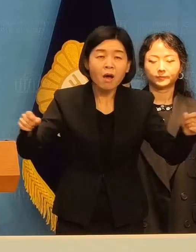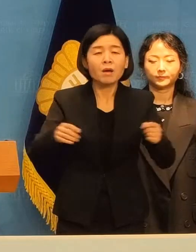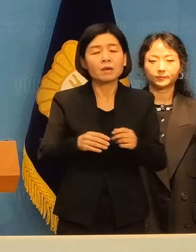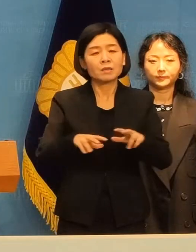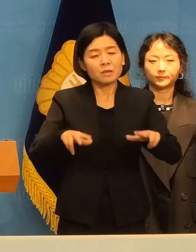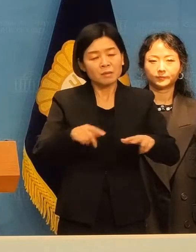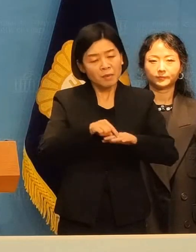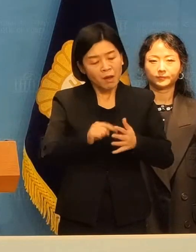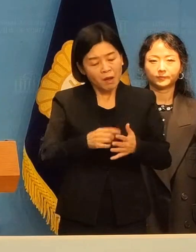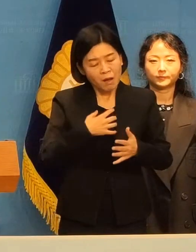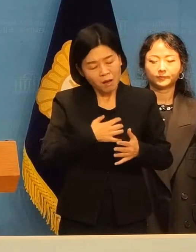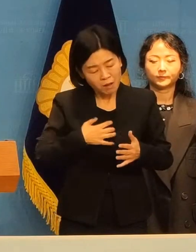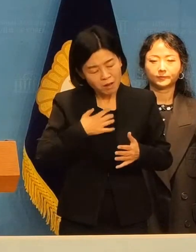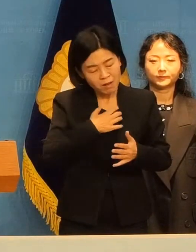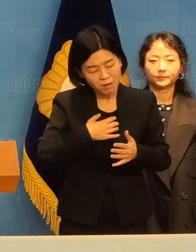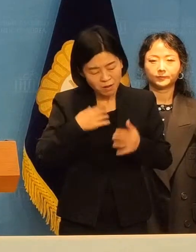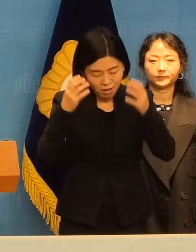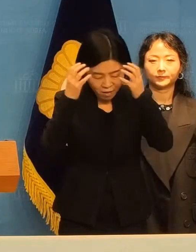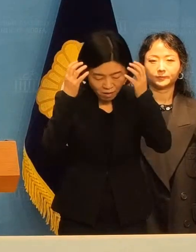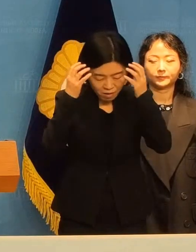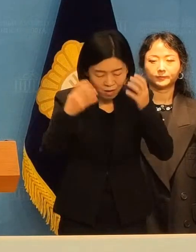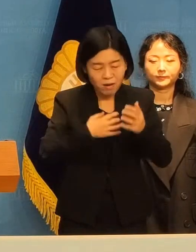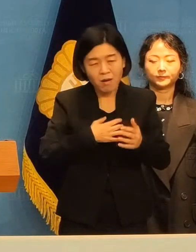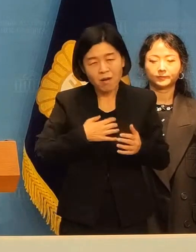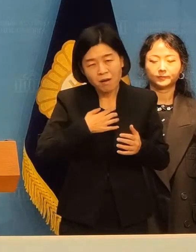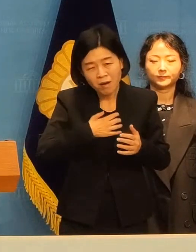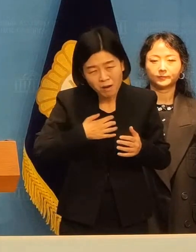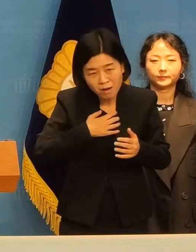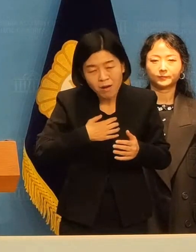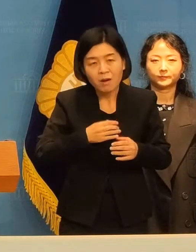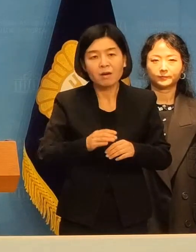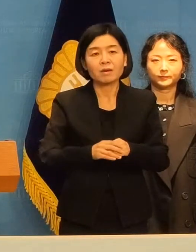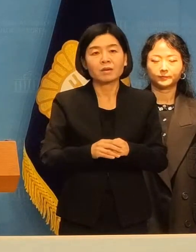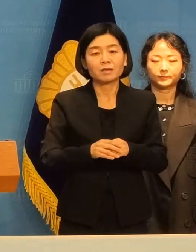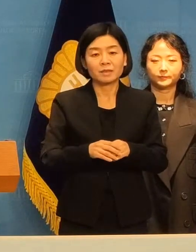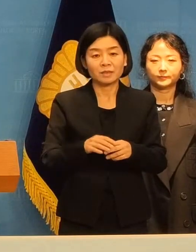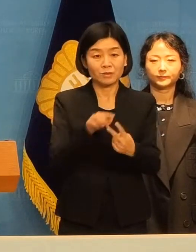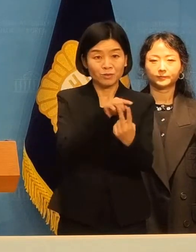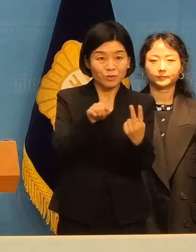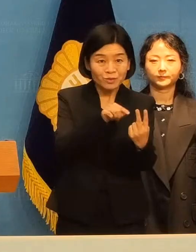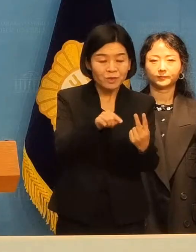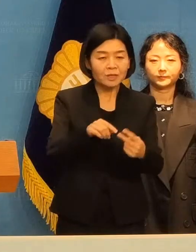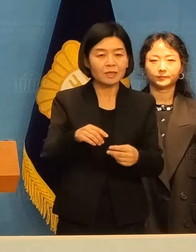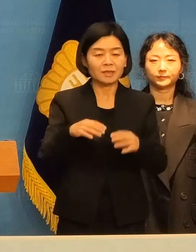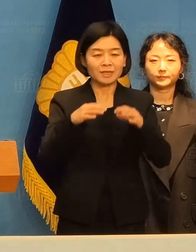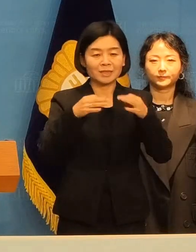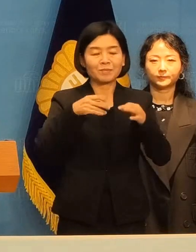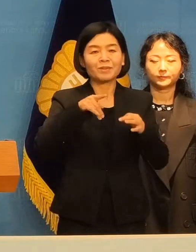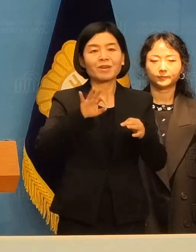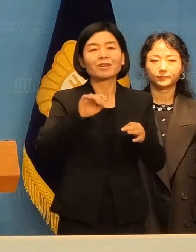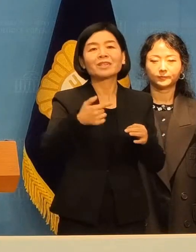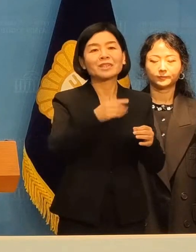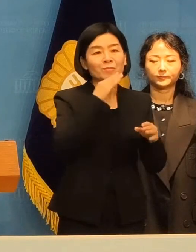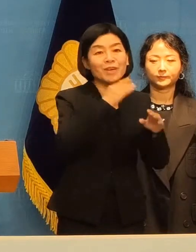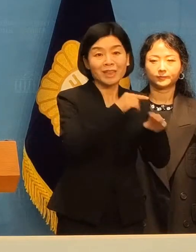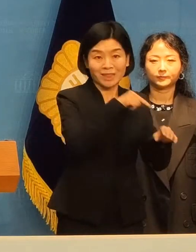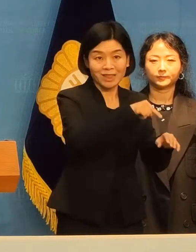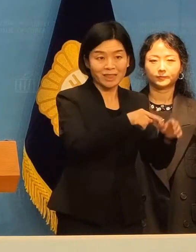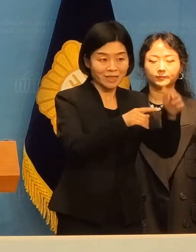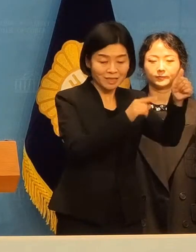고통과 공포 속에서 하루하루를 보내고 있습니다. 그들은 김정은의 명령에 따라 훈련을 위해 러시아로